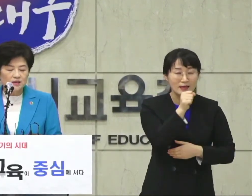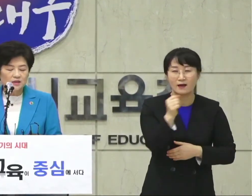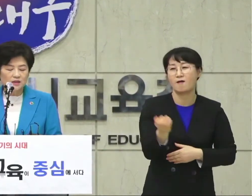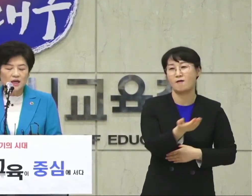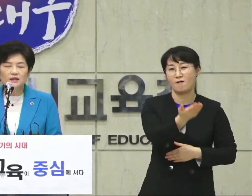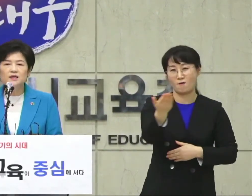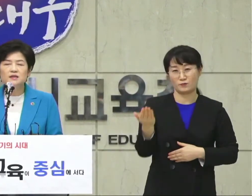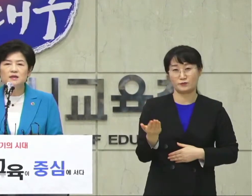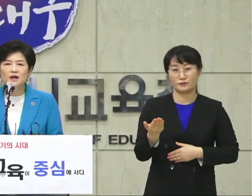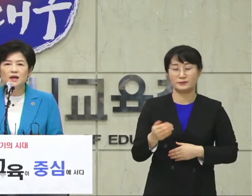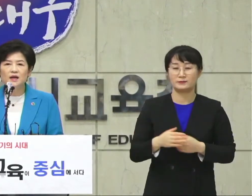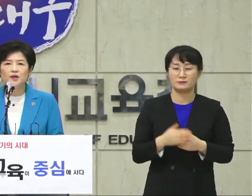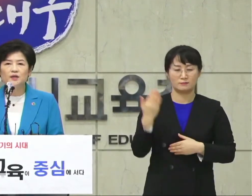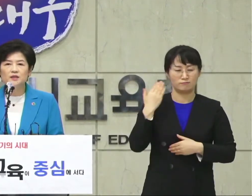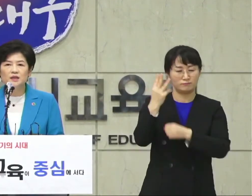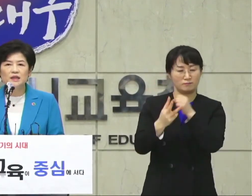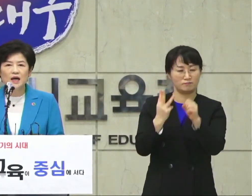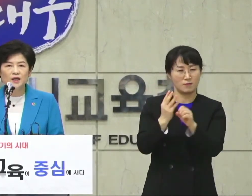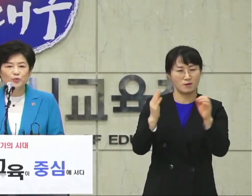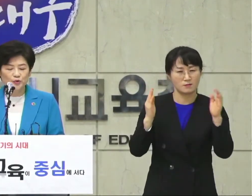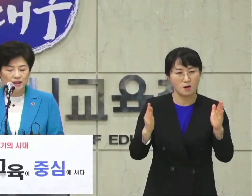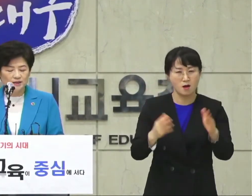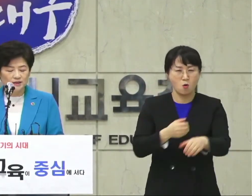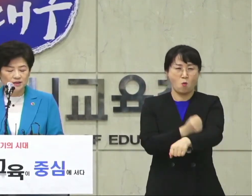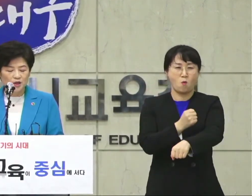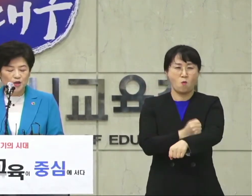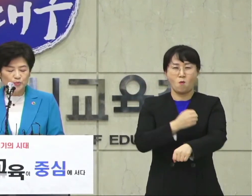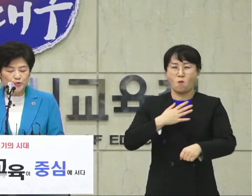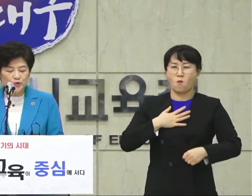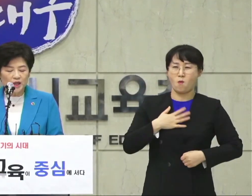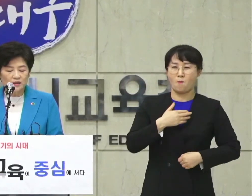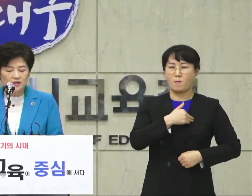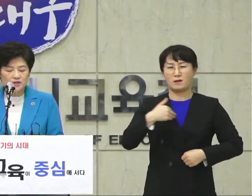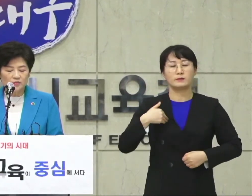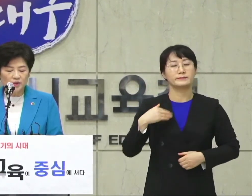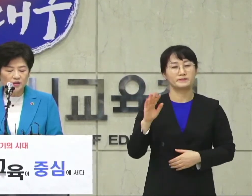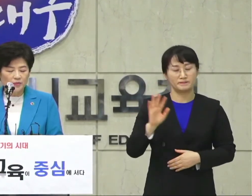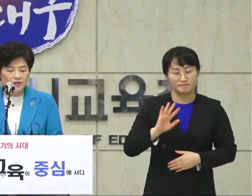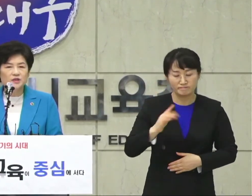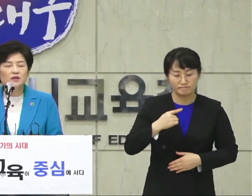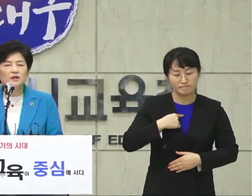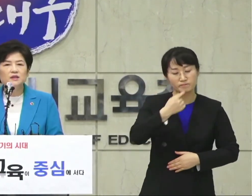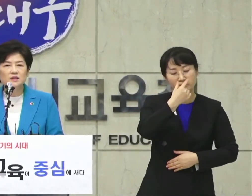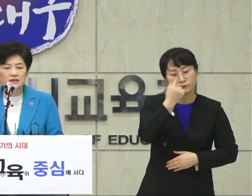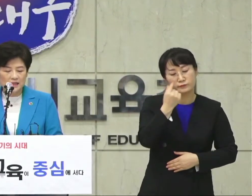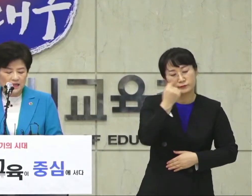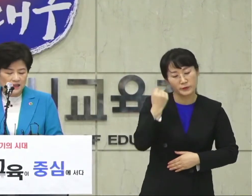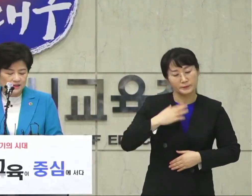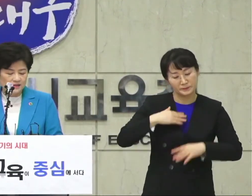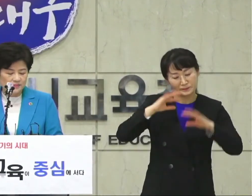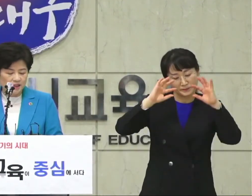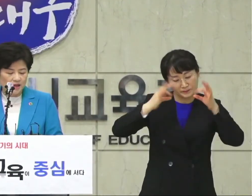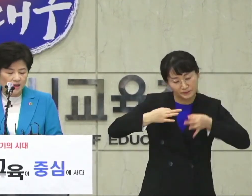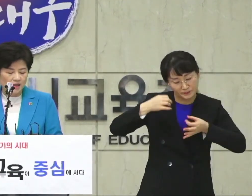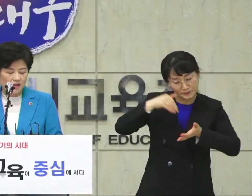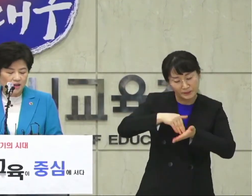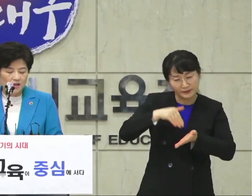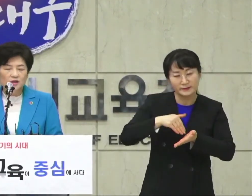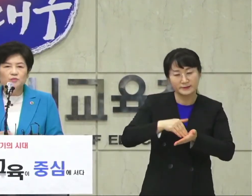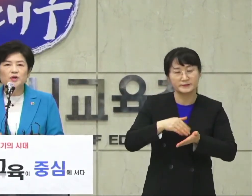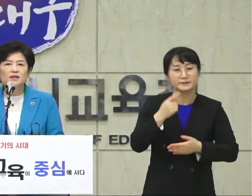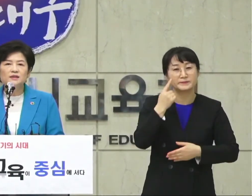여러분, 저는 그간의 성과에 연연하기보다는 부족했던 점을 먼저